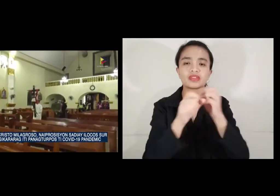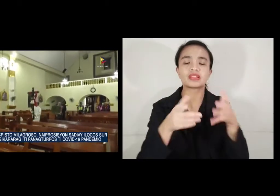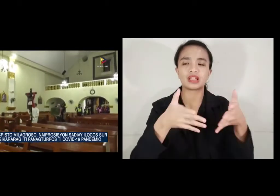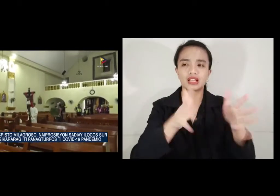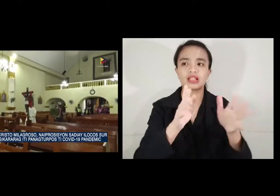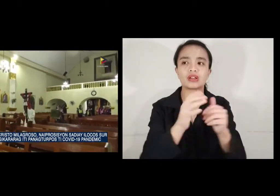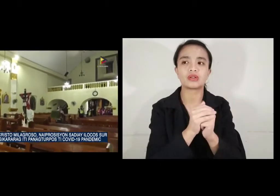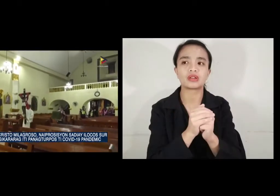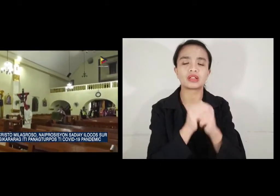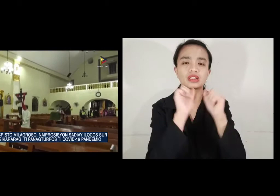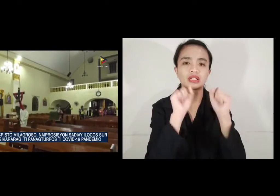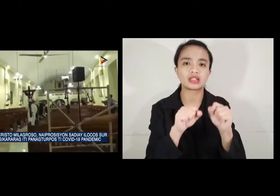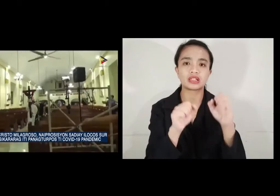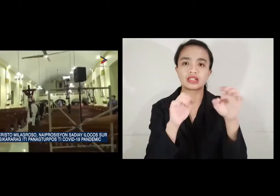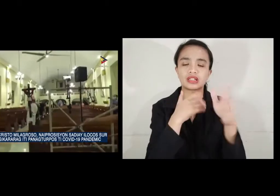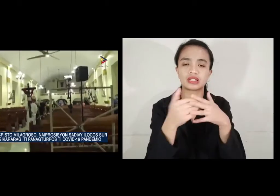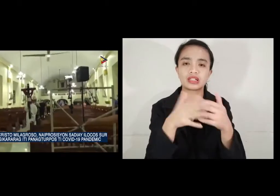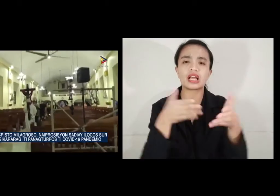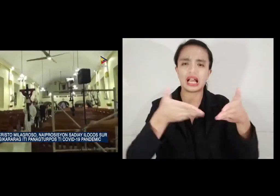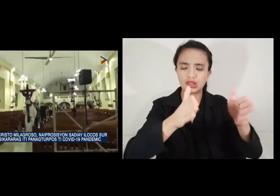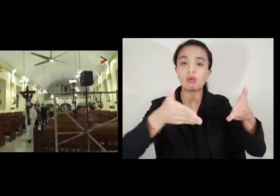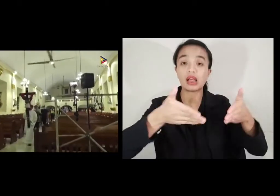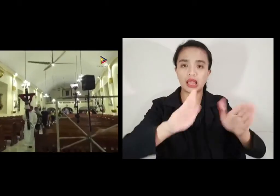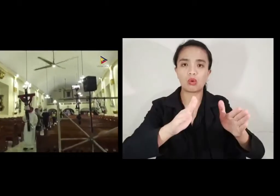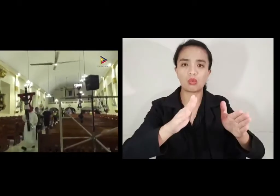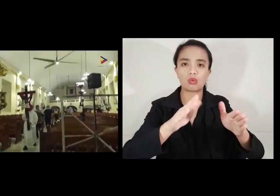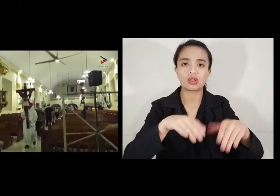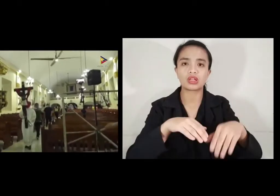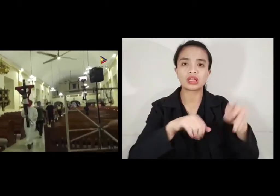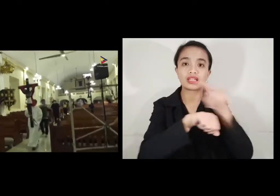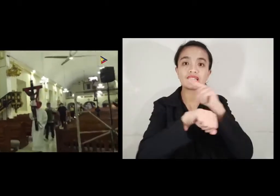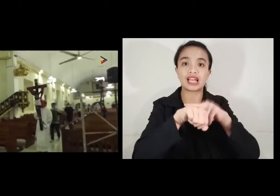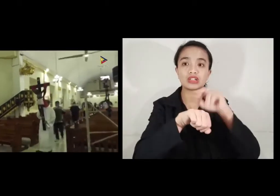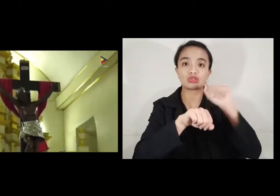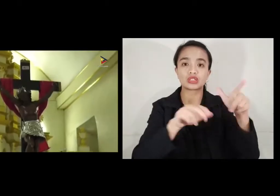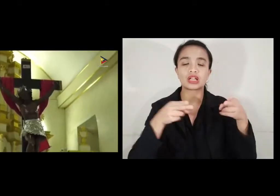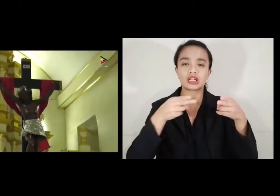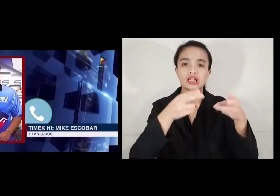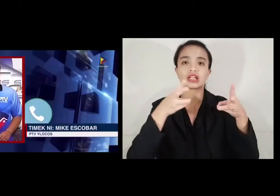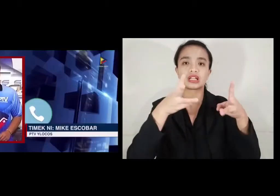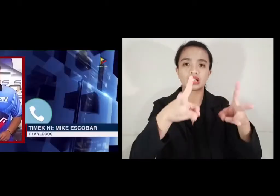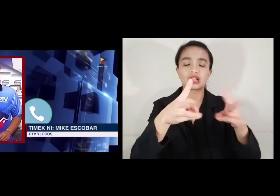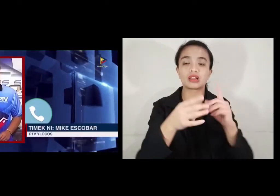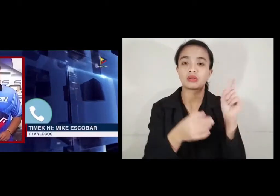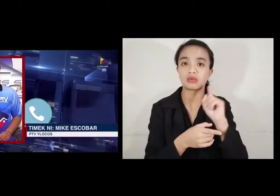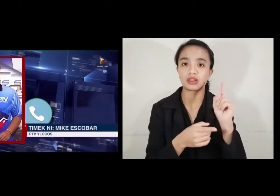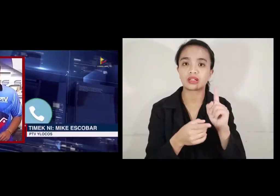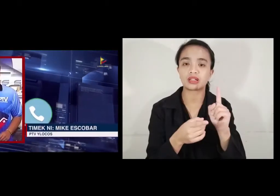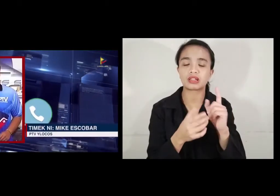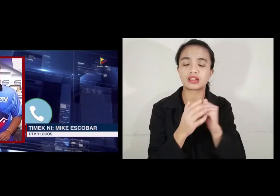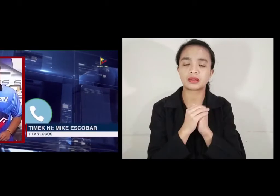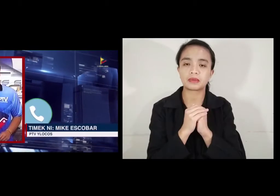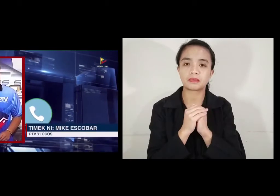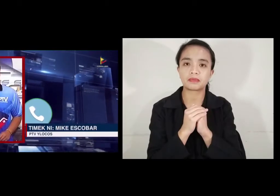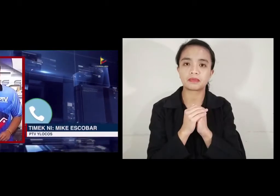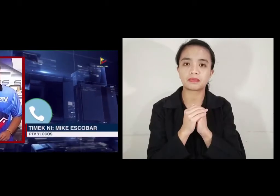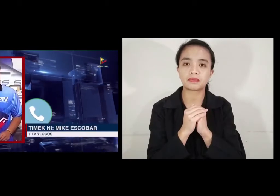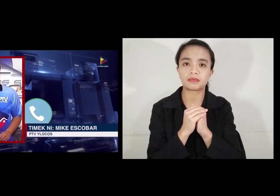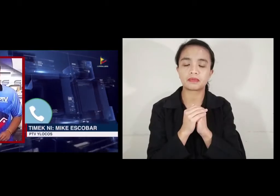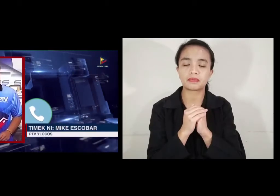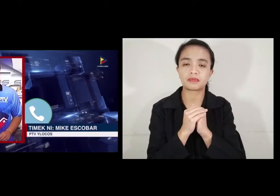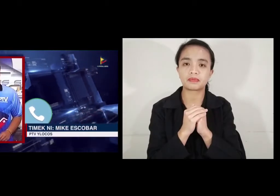rimuar na palubusan upang pa'y naka-ECQ tayo, na palubusan na nga pankitan iti National Highway. Kaya nagparin pumang da nito'y kabayatan